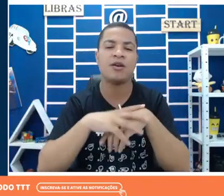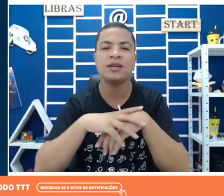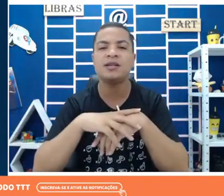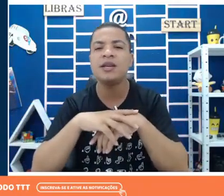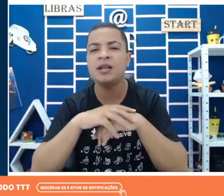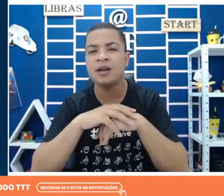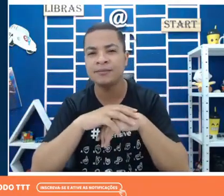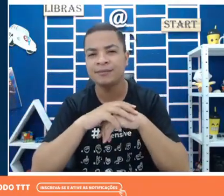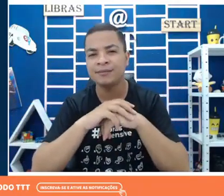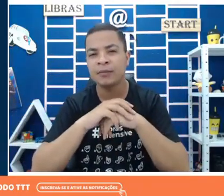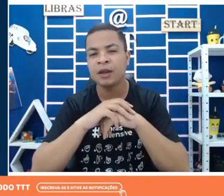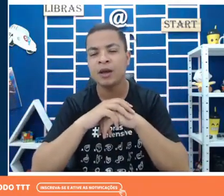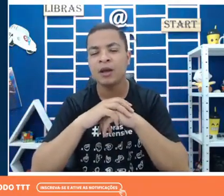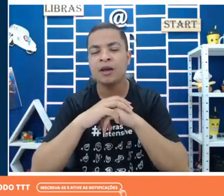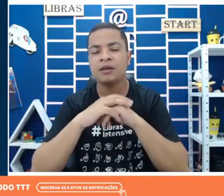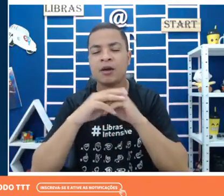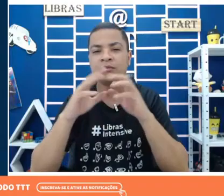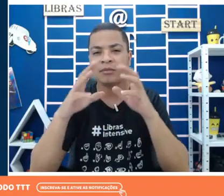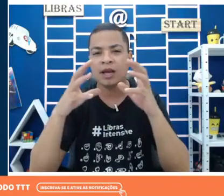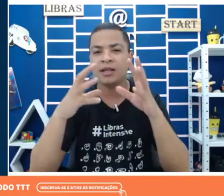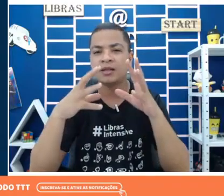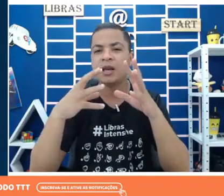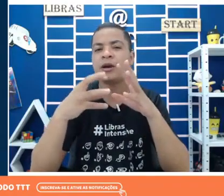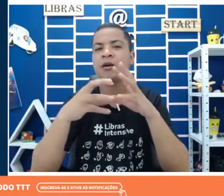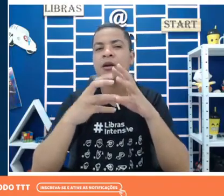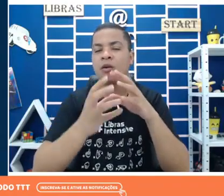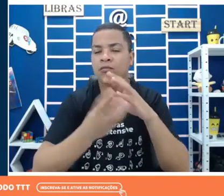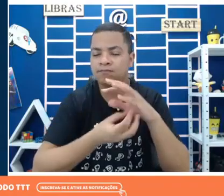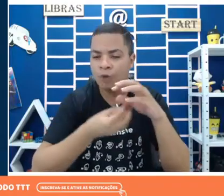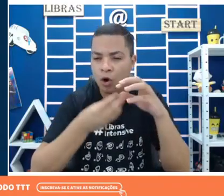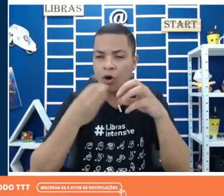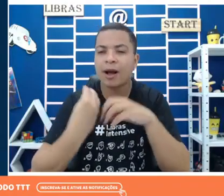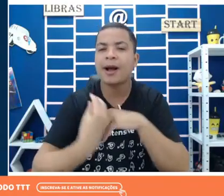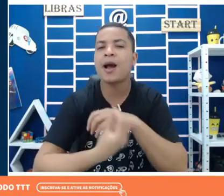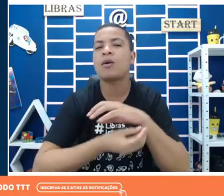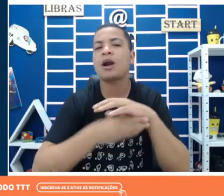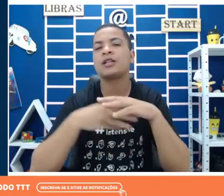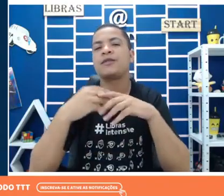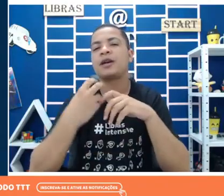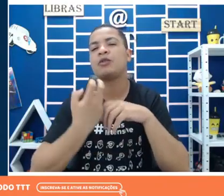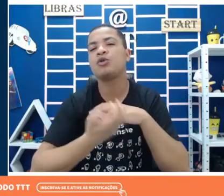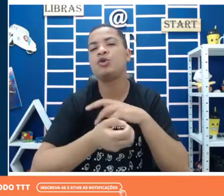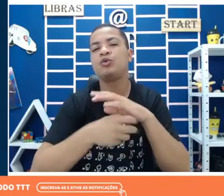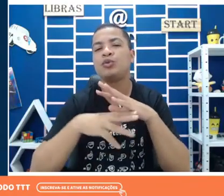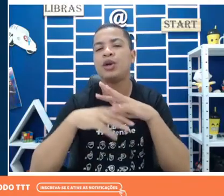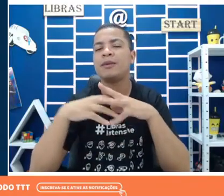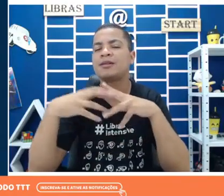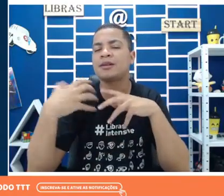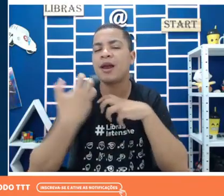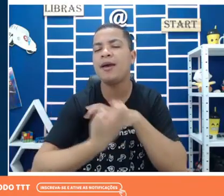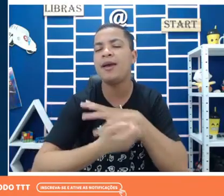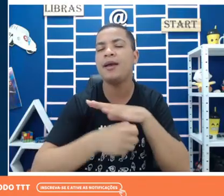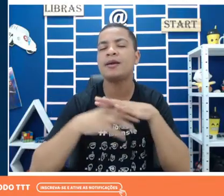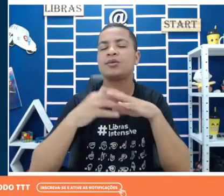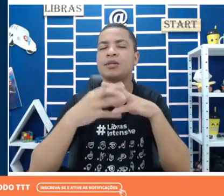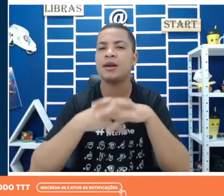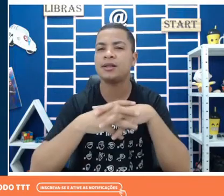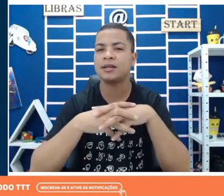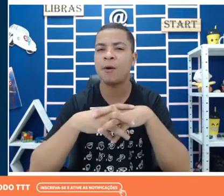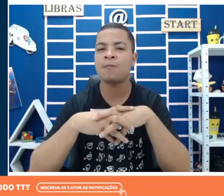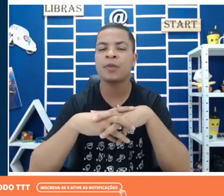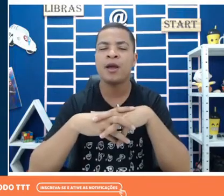faz o sinal logo em seguida. Então, tentem sempre colocar o classificador junto aí, mesclar ele